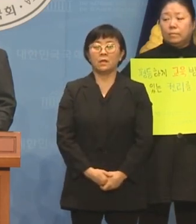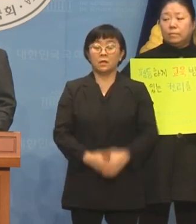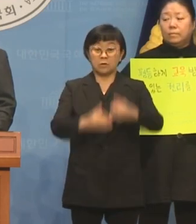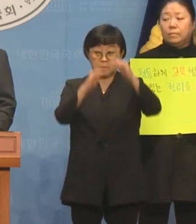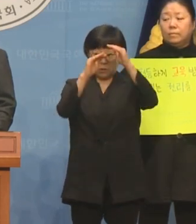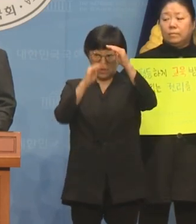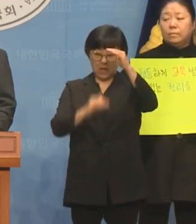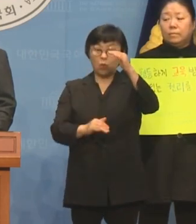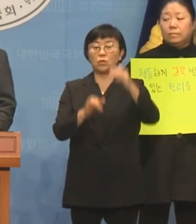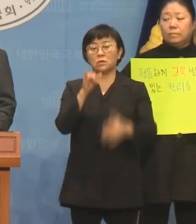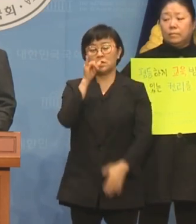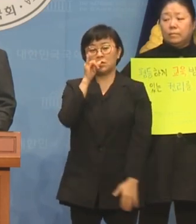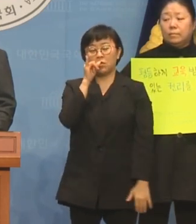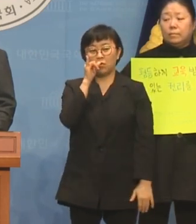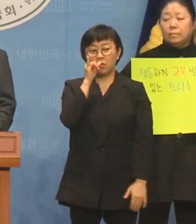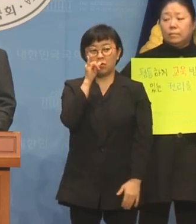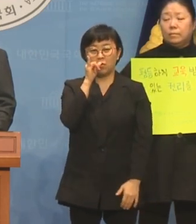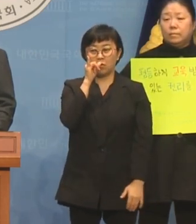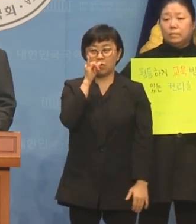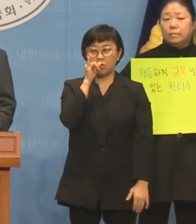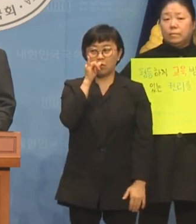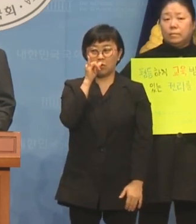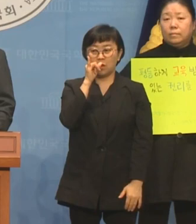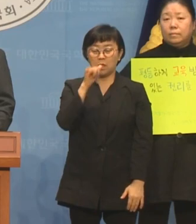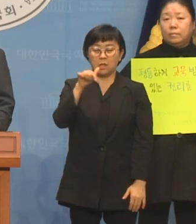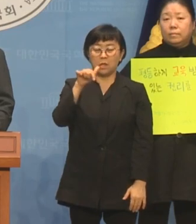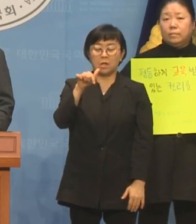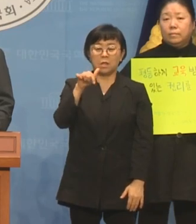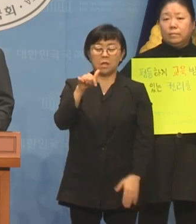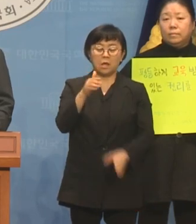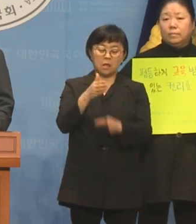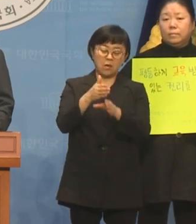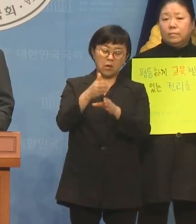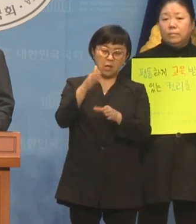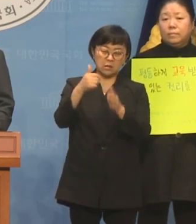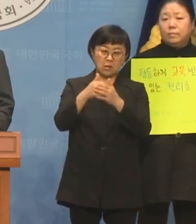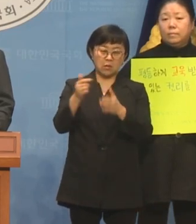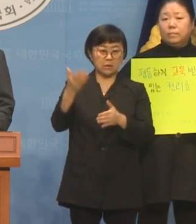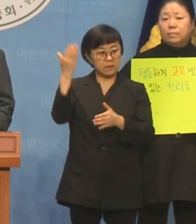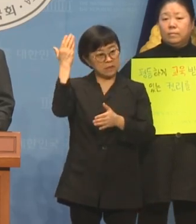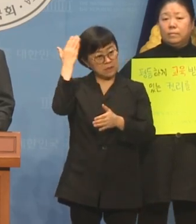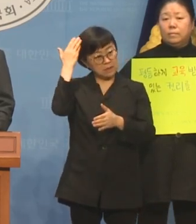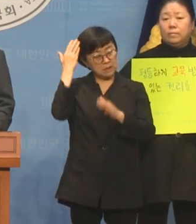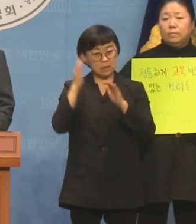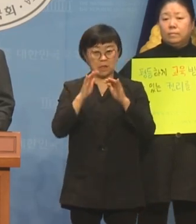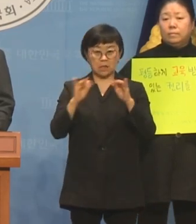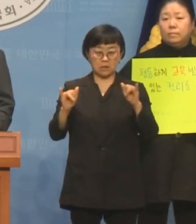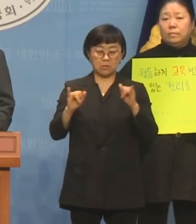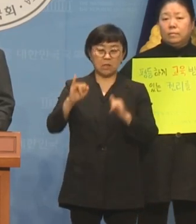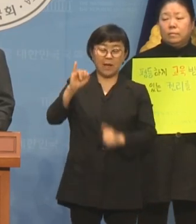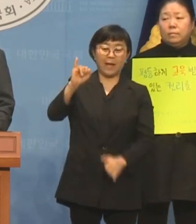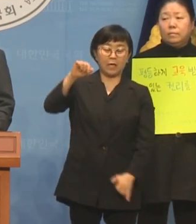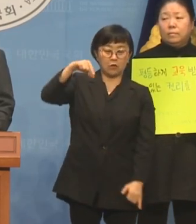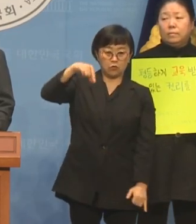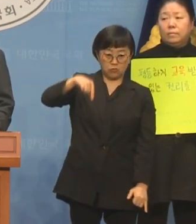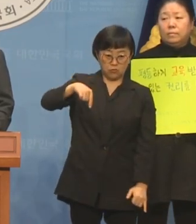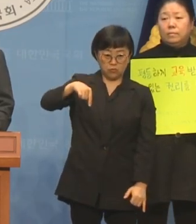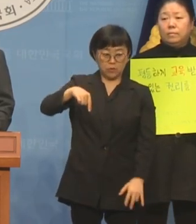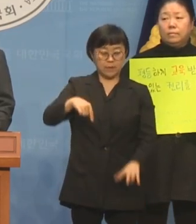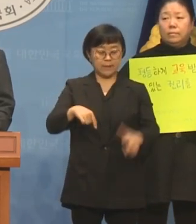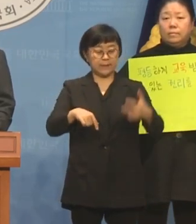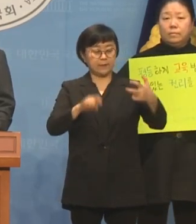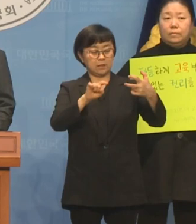기자회견문에도 나와 있지만 경계선 지능인은 IQ 지능지수가